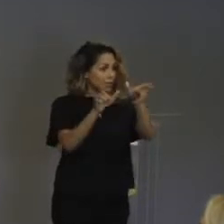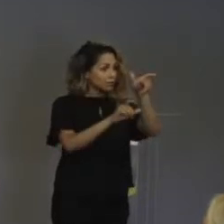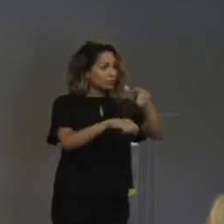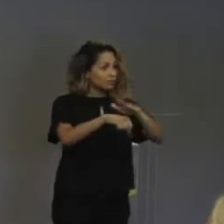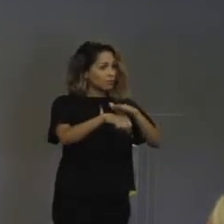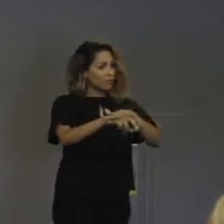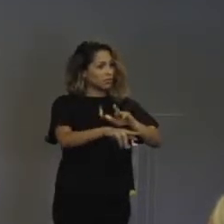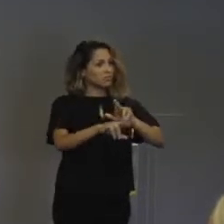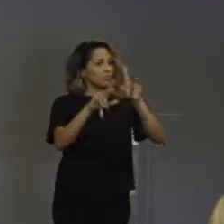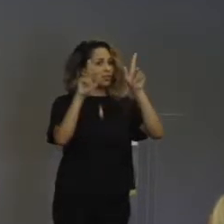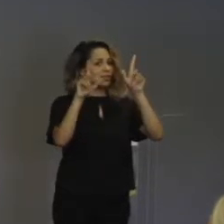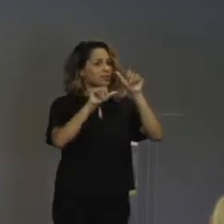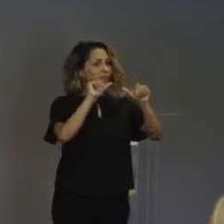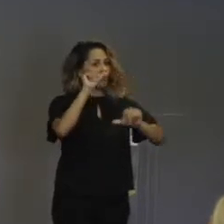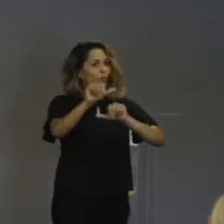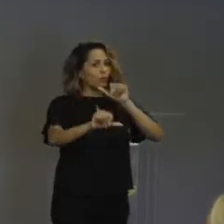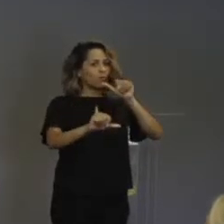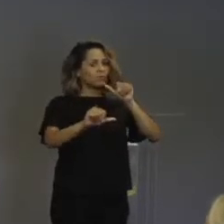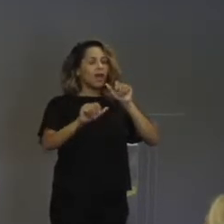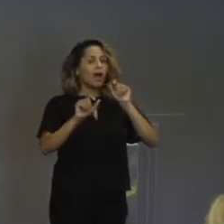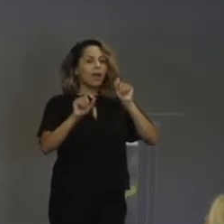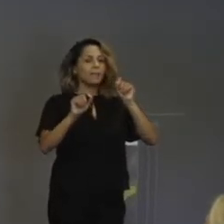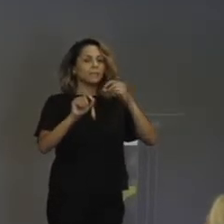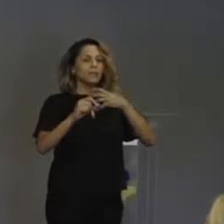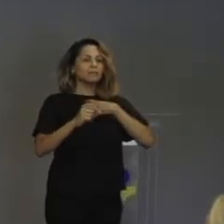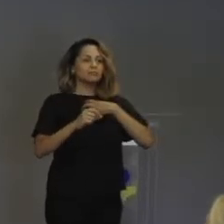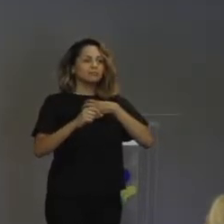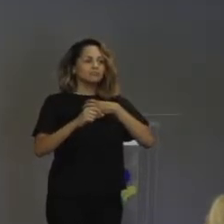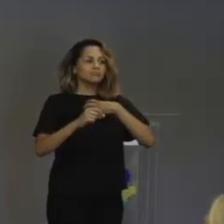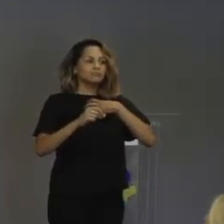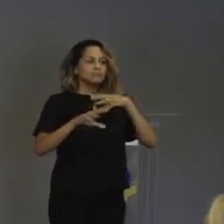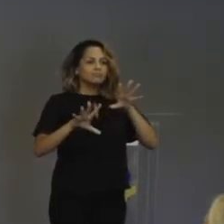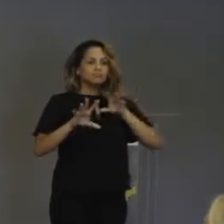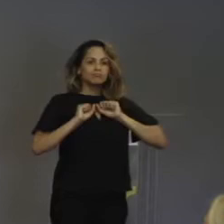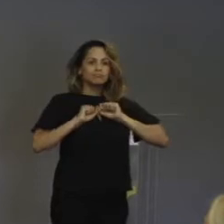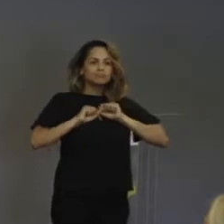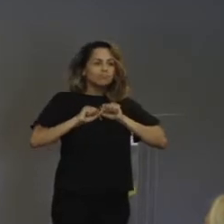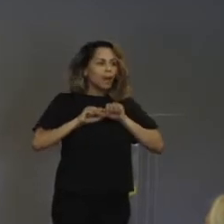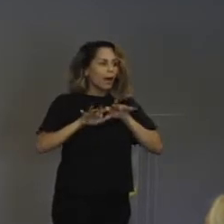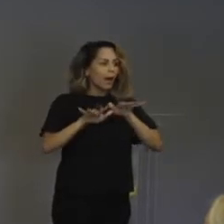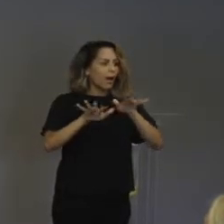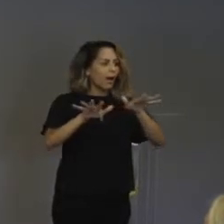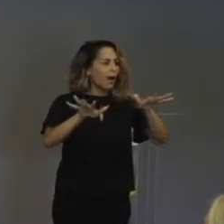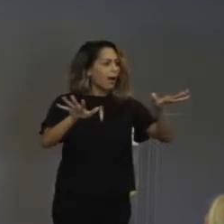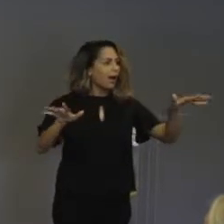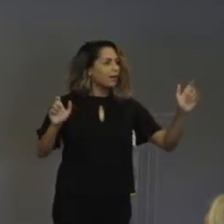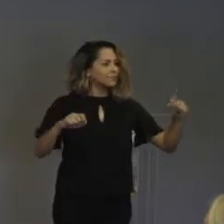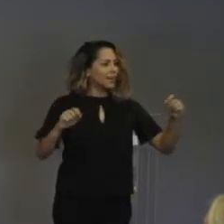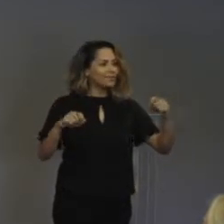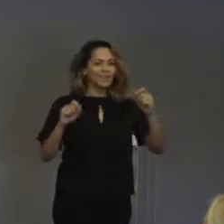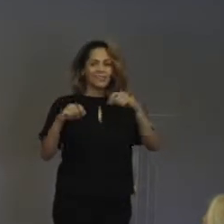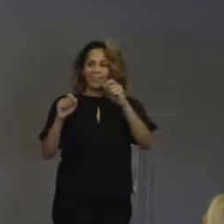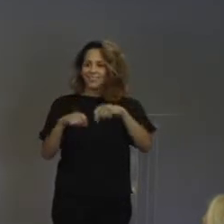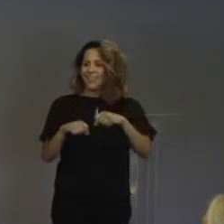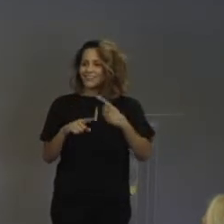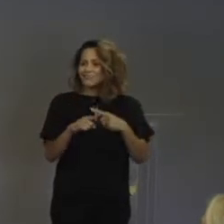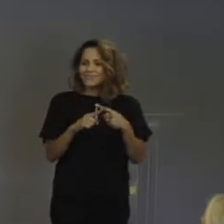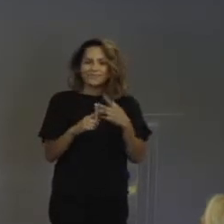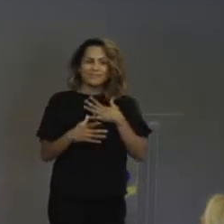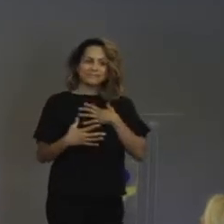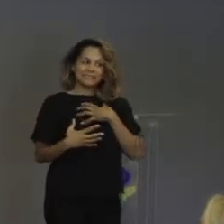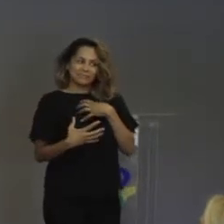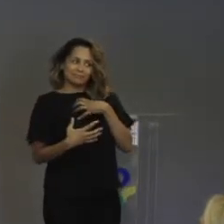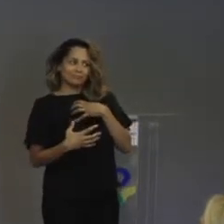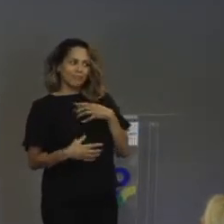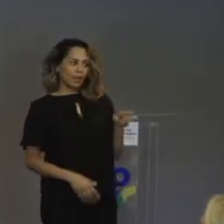é que esse otimismo é contagioso. Né? A gente começa a ver que, poxa vida, o vizinho, às vezes é até porque mexe no ego. Né?